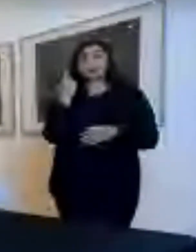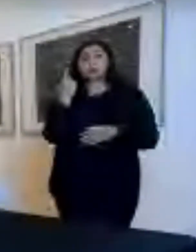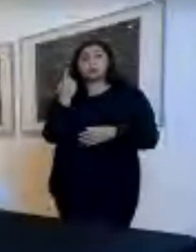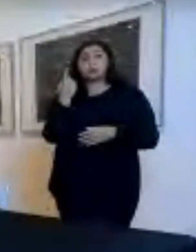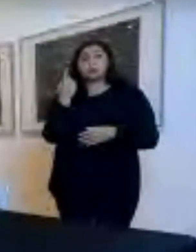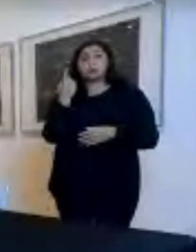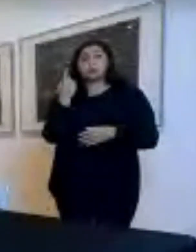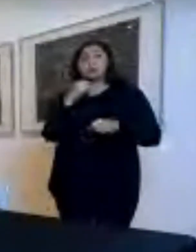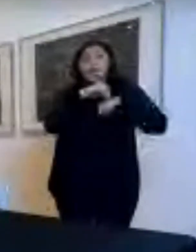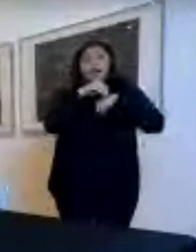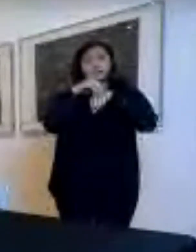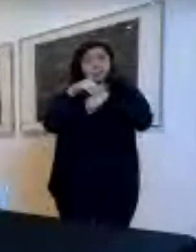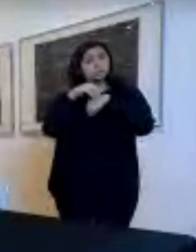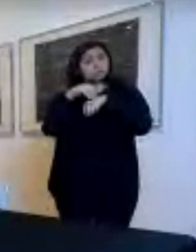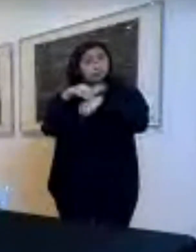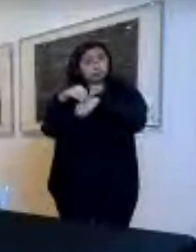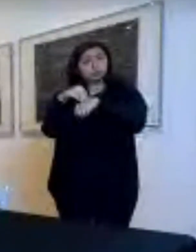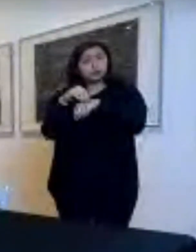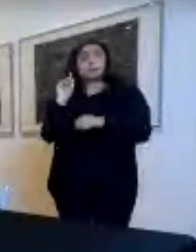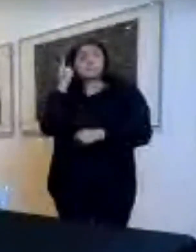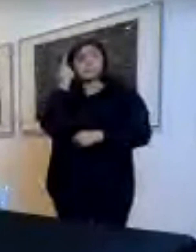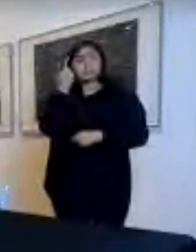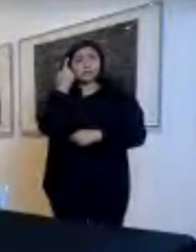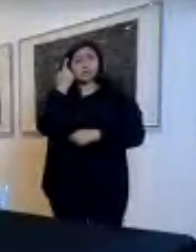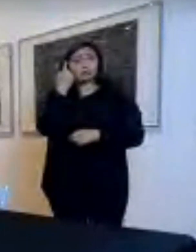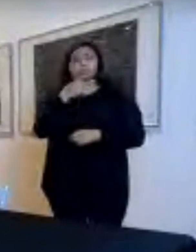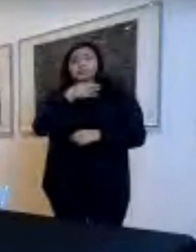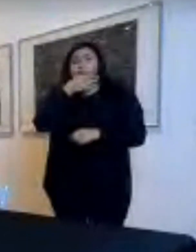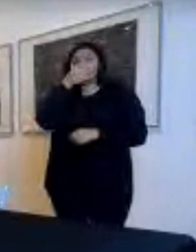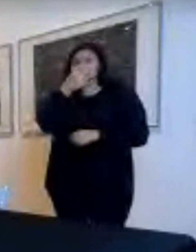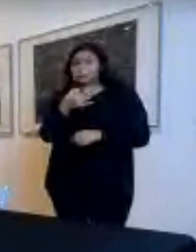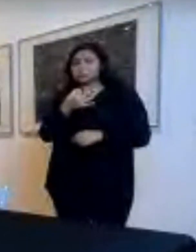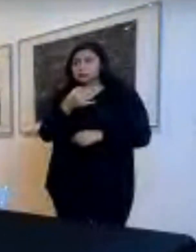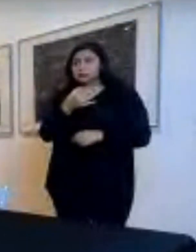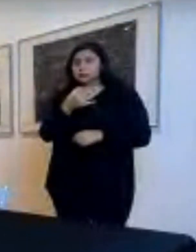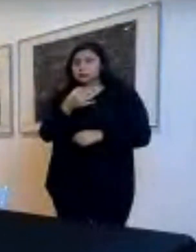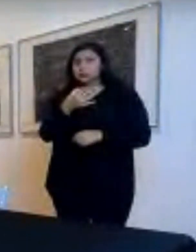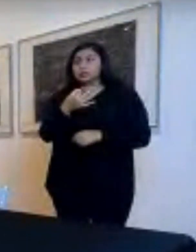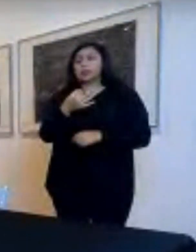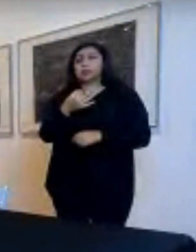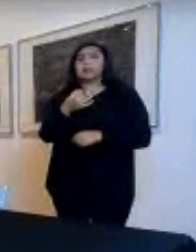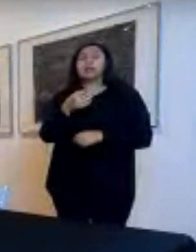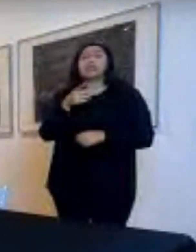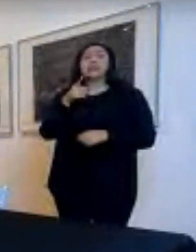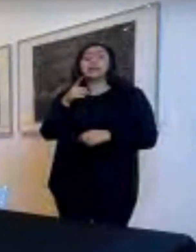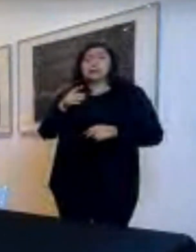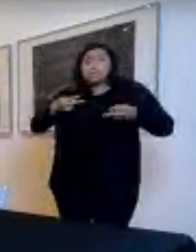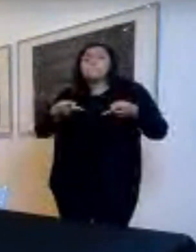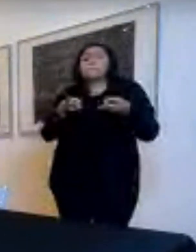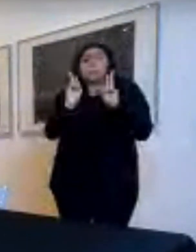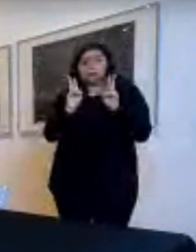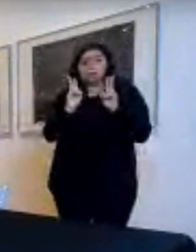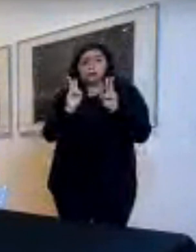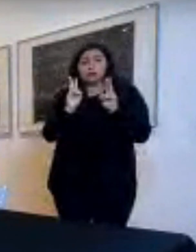a pasarnos avisos. Lo primero es decirles que tenemos autorización para poder,